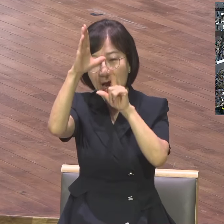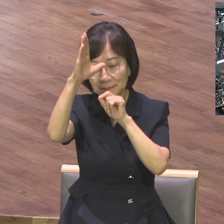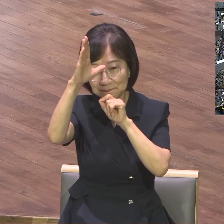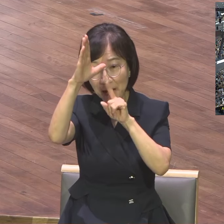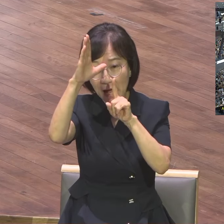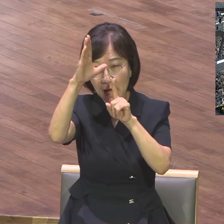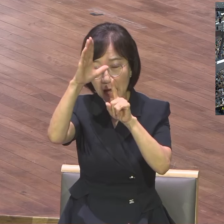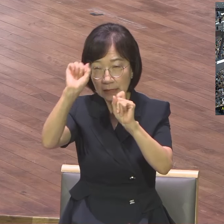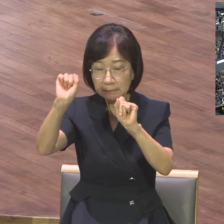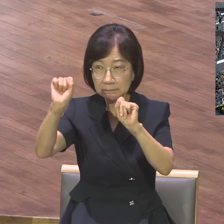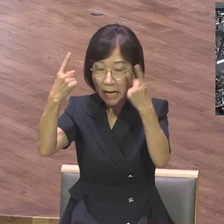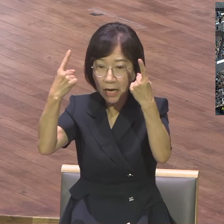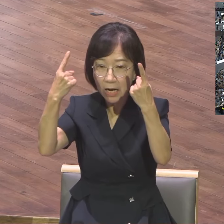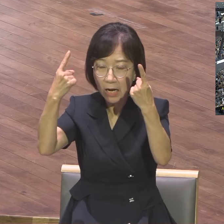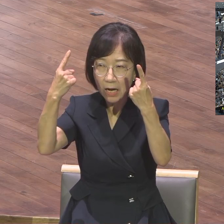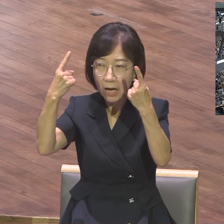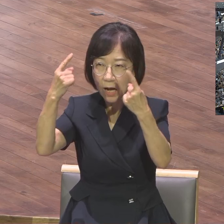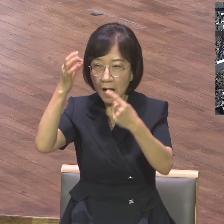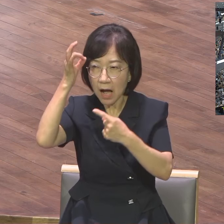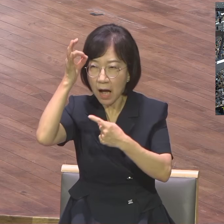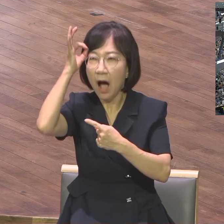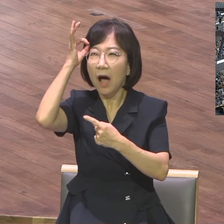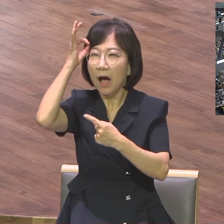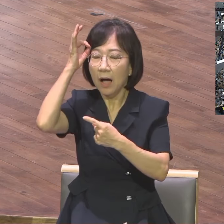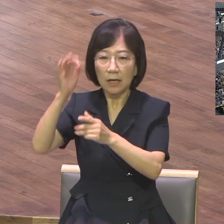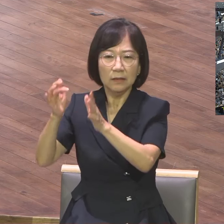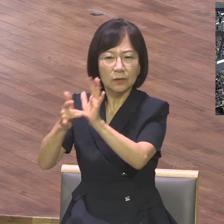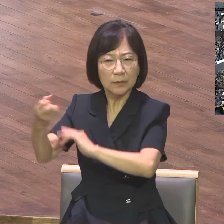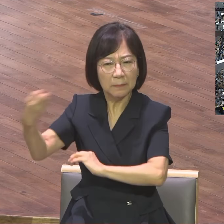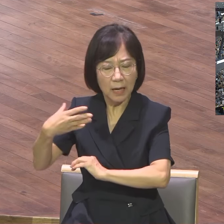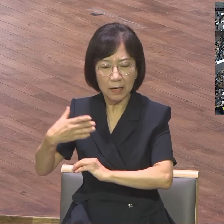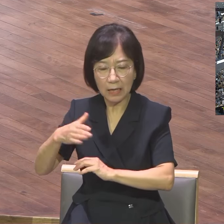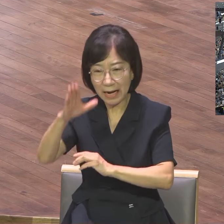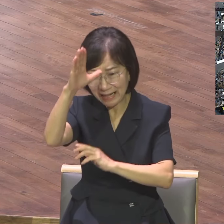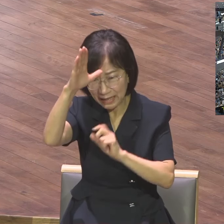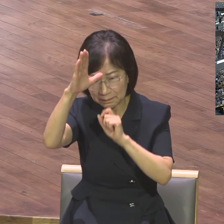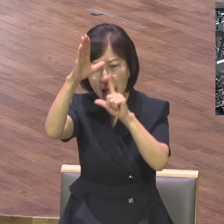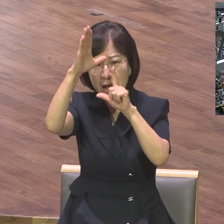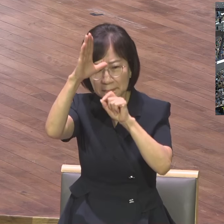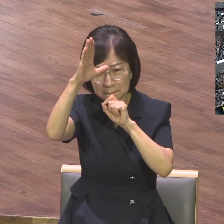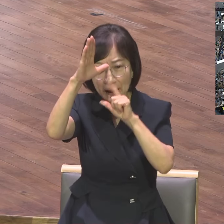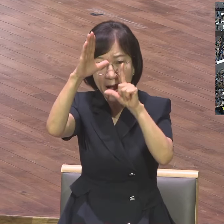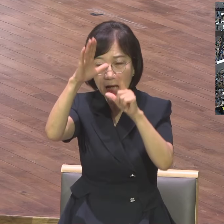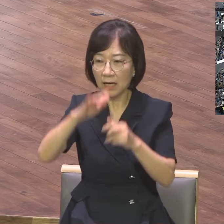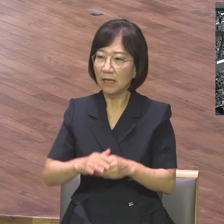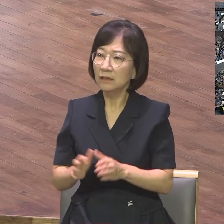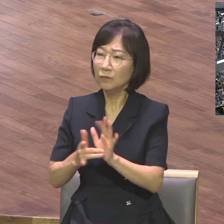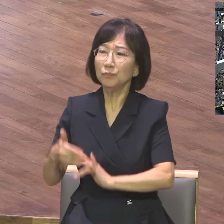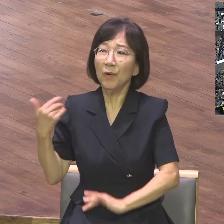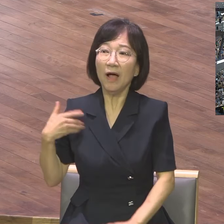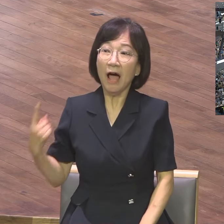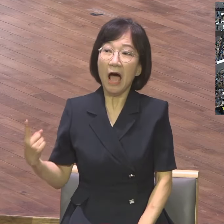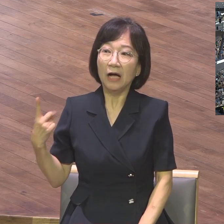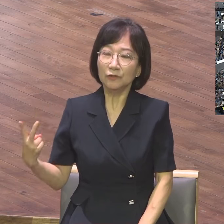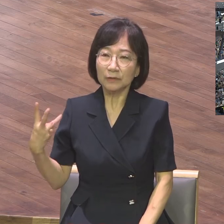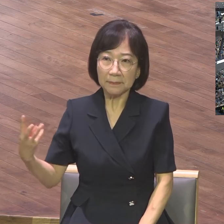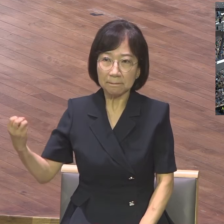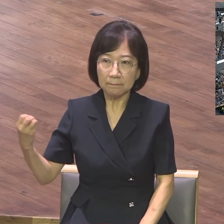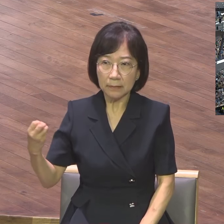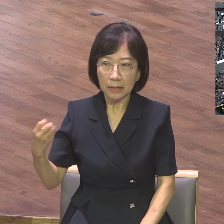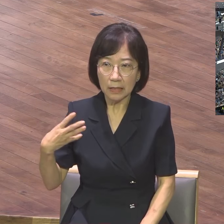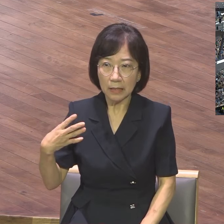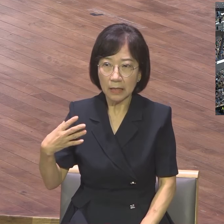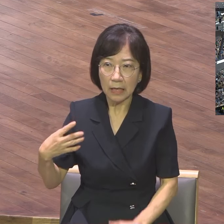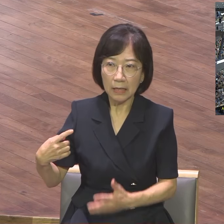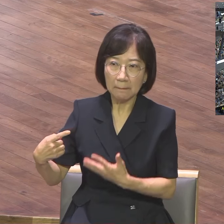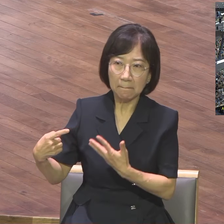베드로가 예수께서 자기에게 하신 말씀 곧 닭이 두 번 울기 전에 네가 세 번 나를 부인하라 하신 이 기억되어